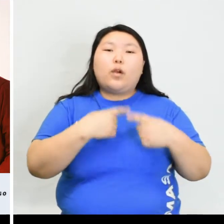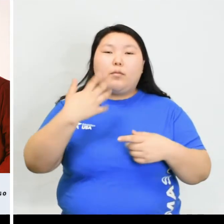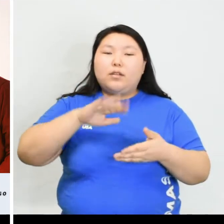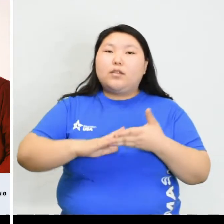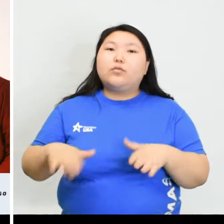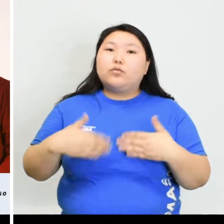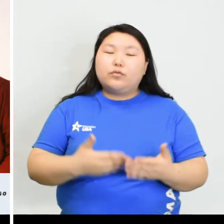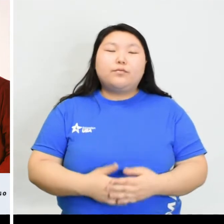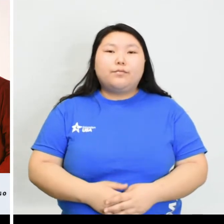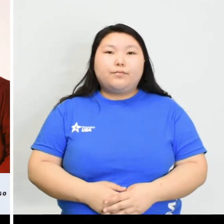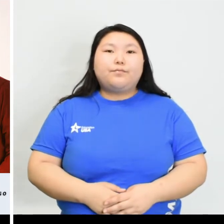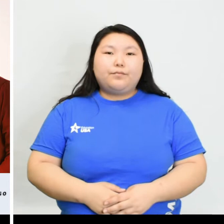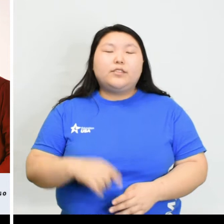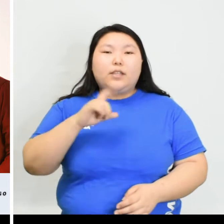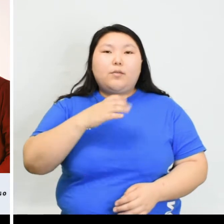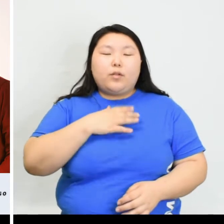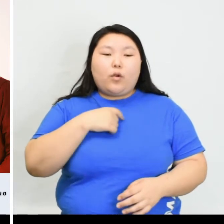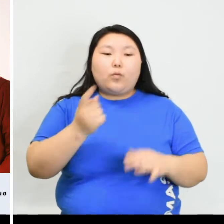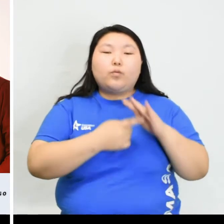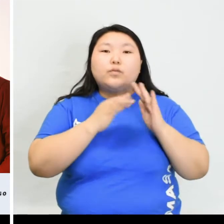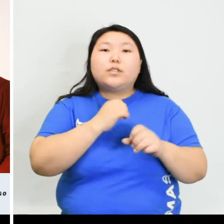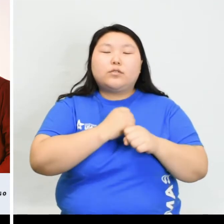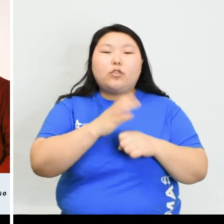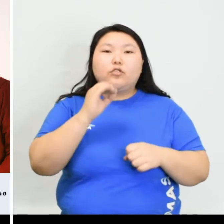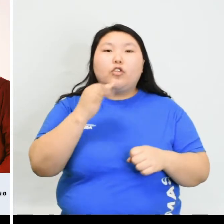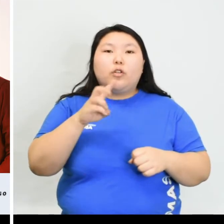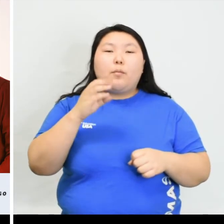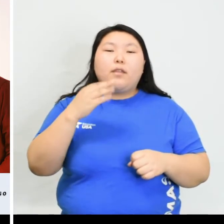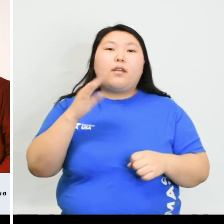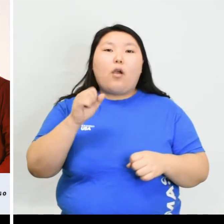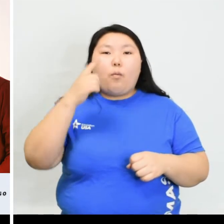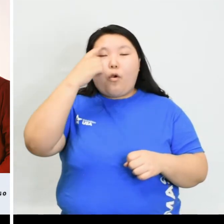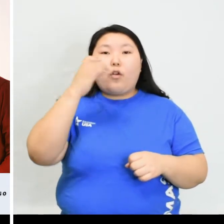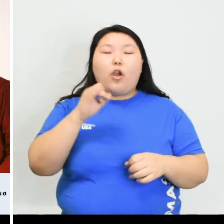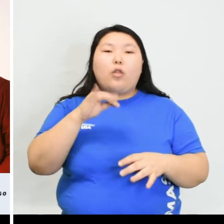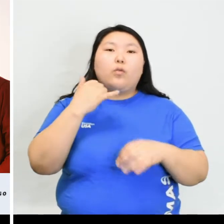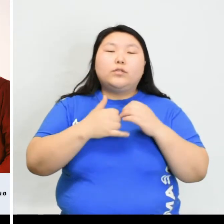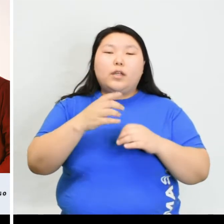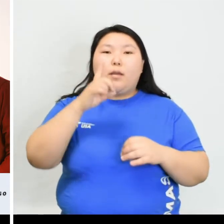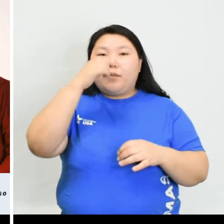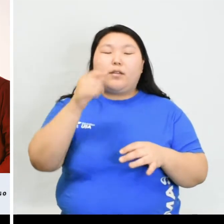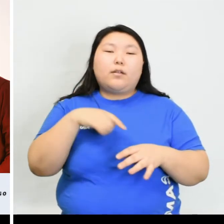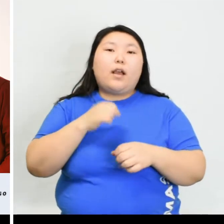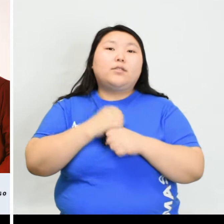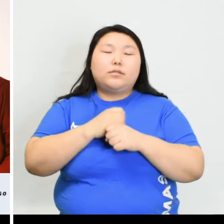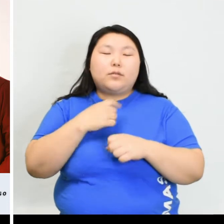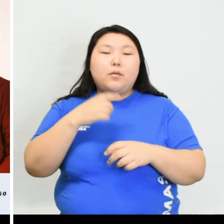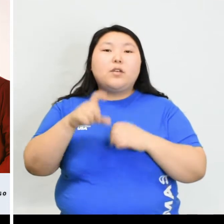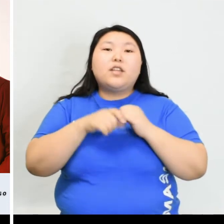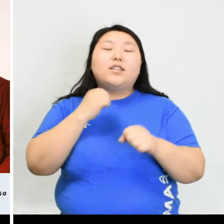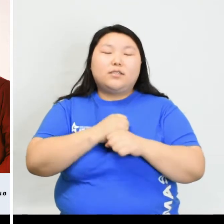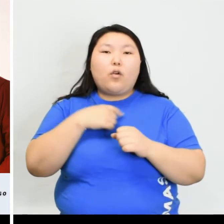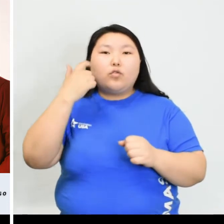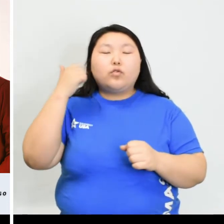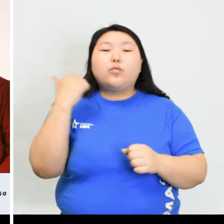танилцуулаач. Миний үндсэн ажил бол SOS Medical Mongolia гэдэг олон улсын эмнэлэгт ажилладаг мэш ерөнхий менежер ажилладаг. За тэгээд яг өдөр